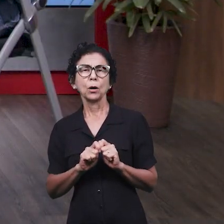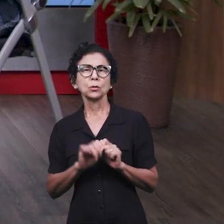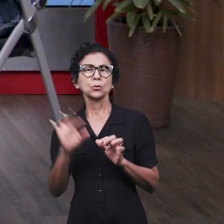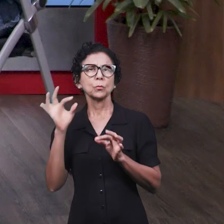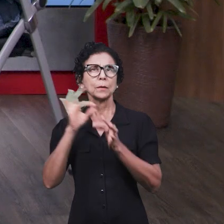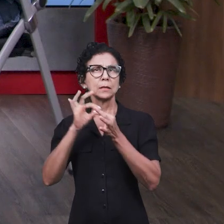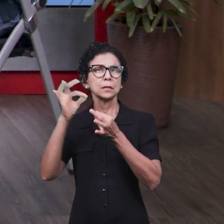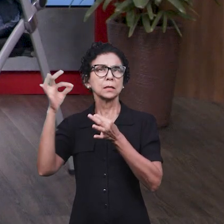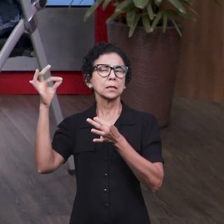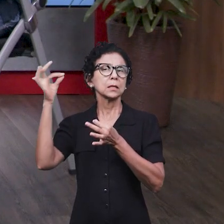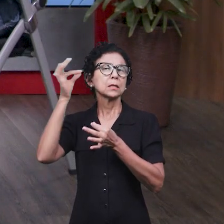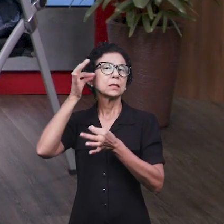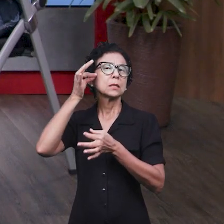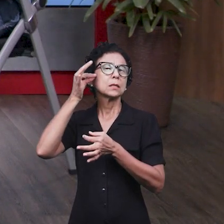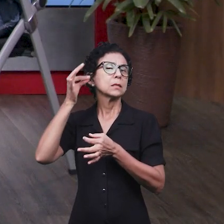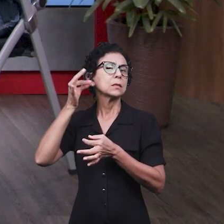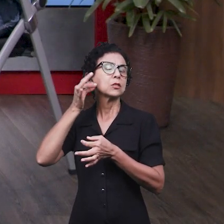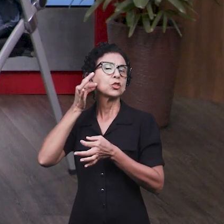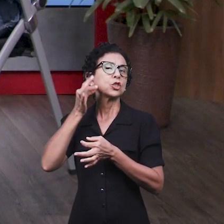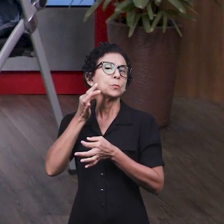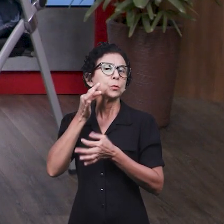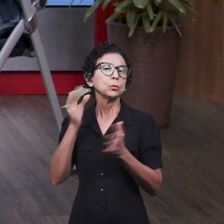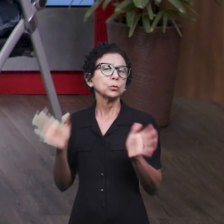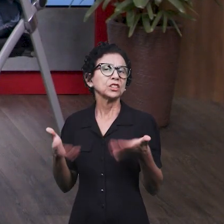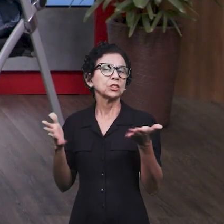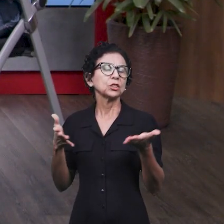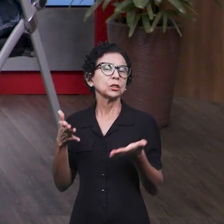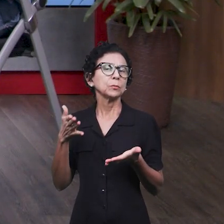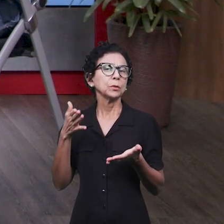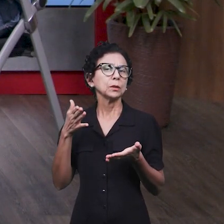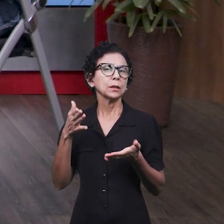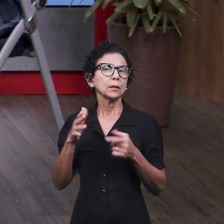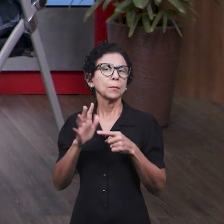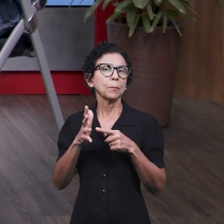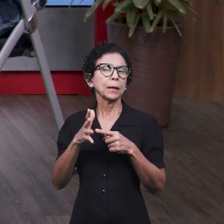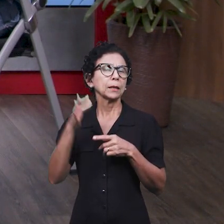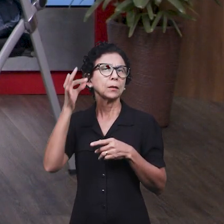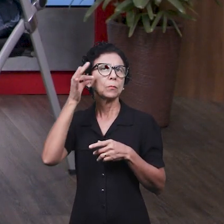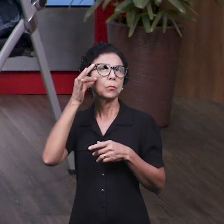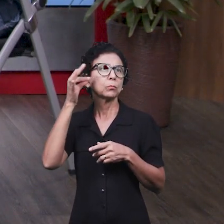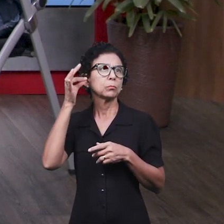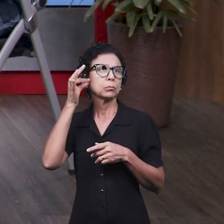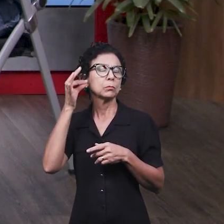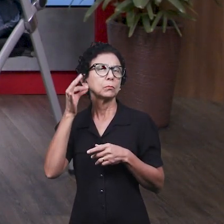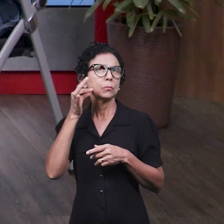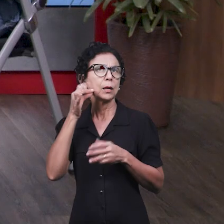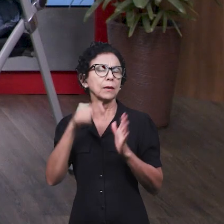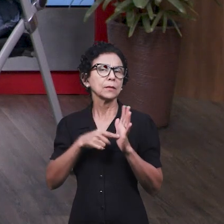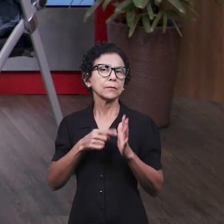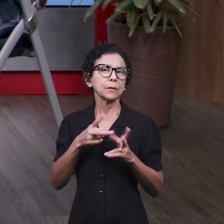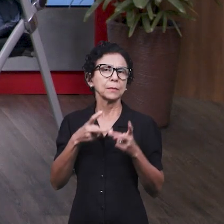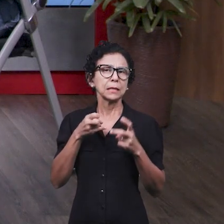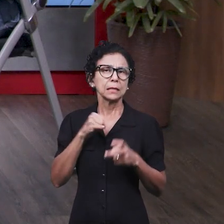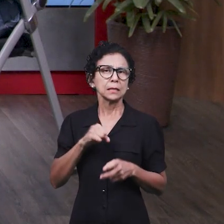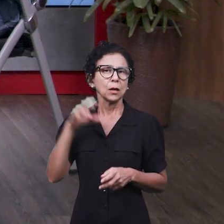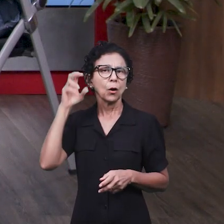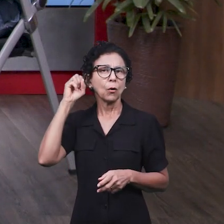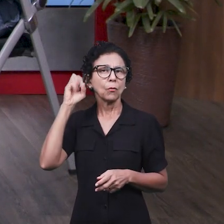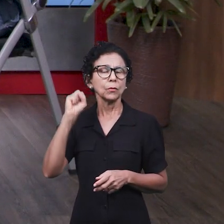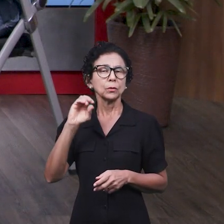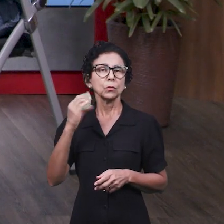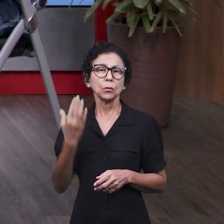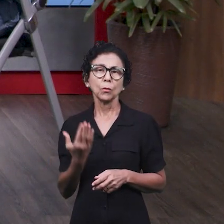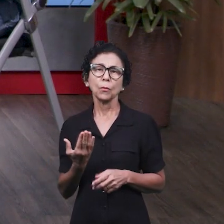coloca os estímulos ali, auditivos, e o aparelho mesmo mostra se está ouvindo, né, se está tudo ok, ou precisa de